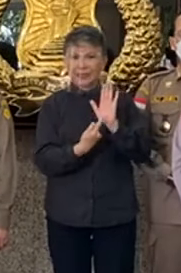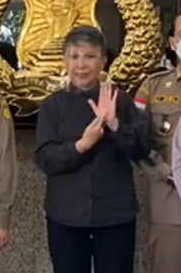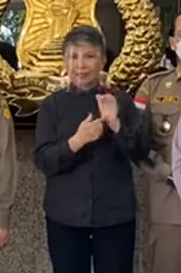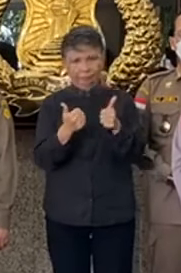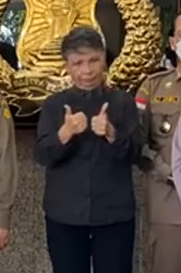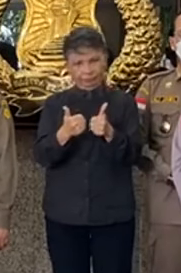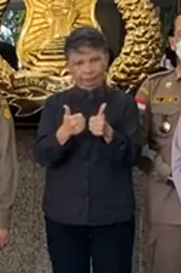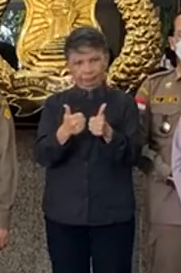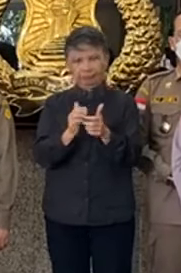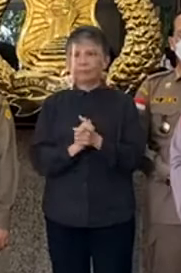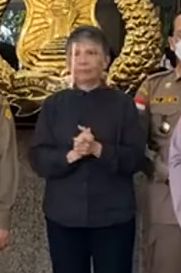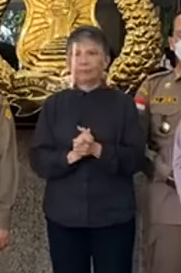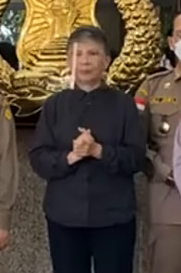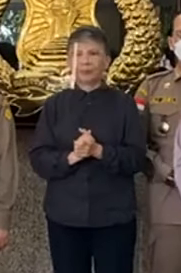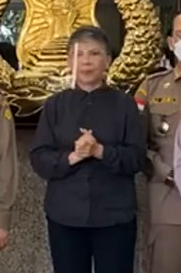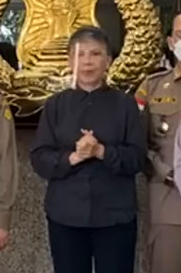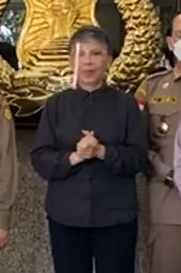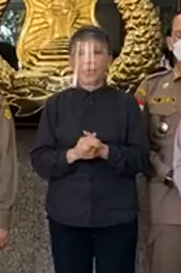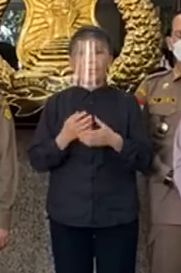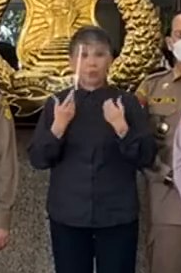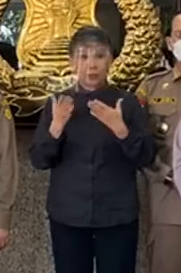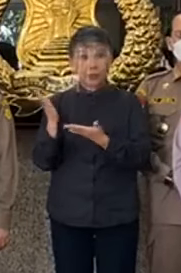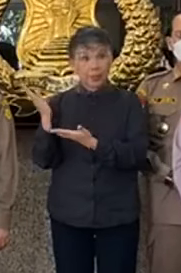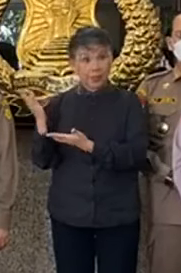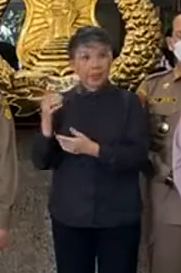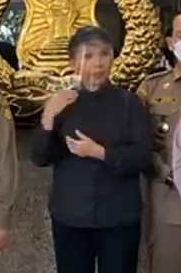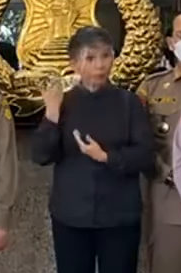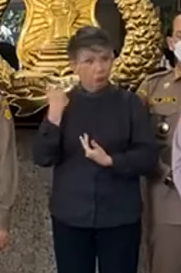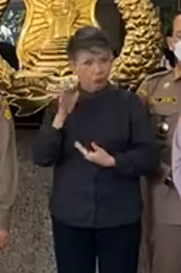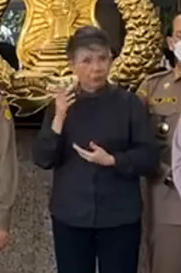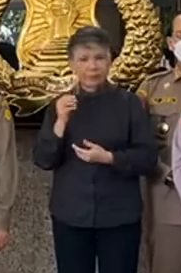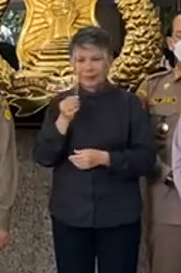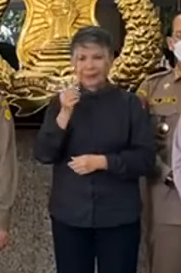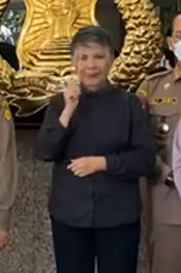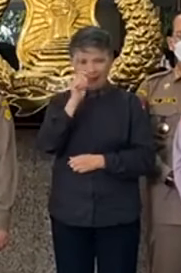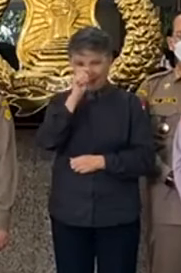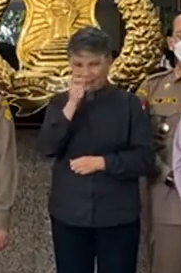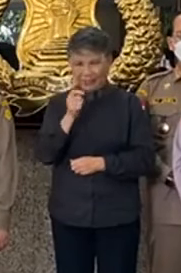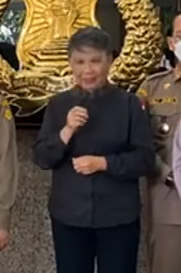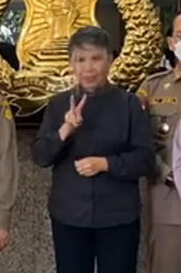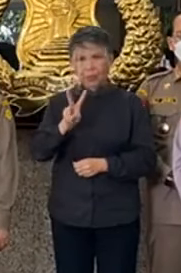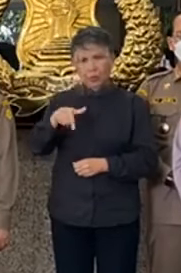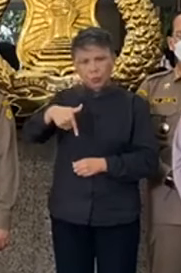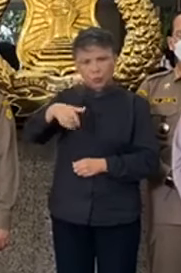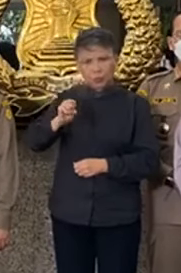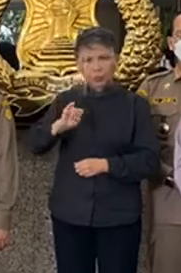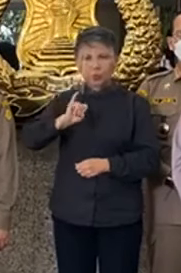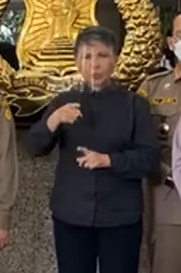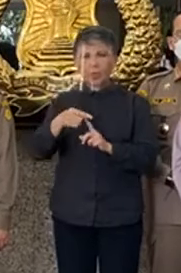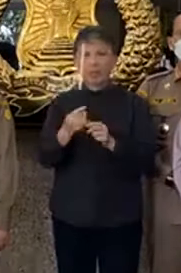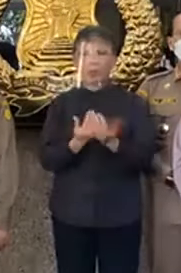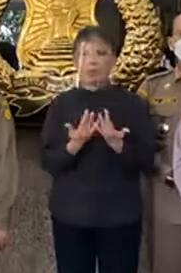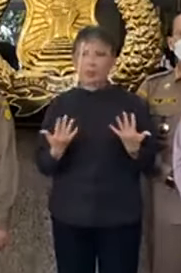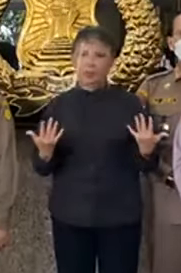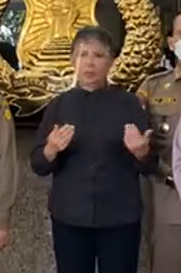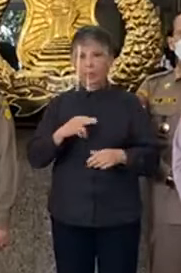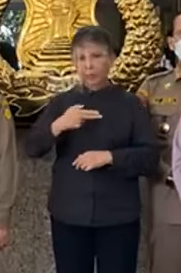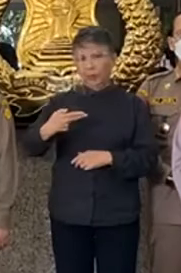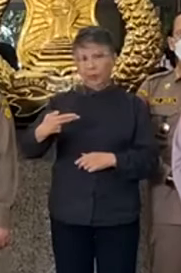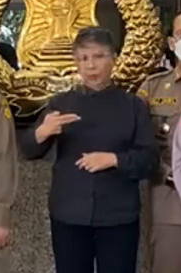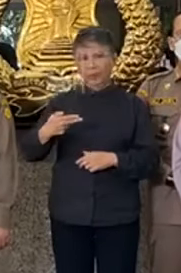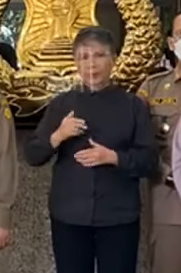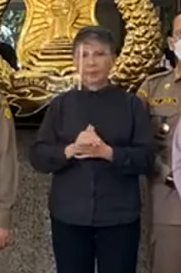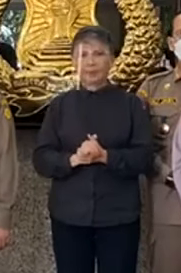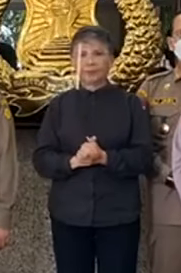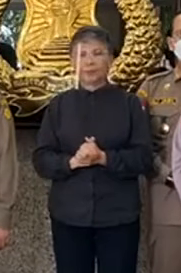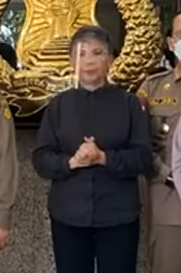optimal. Seperti tadi disampaikan oleh Bapak Menteri, ada 270 juta masyarakat